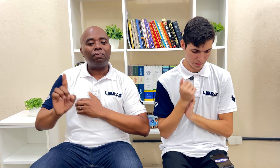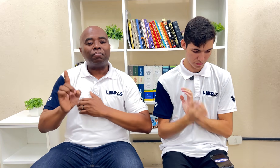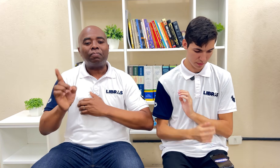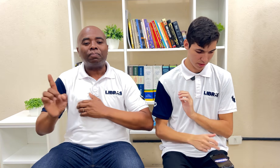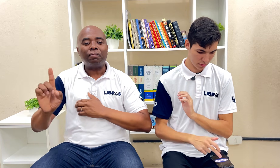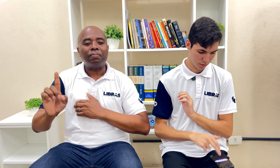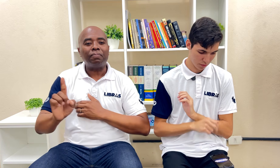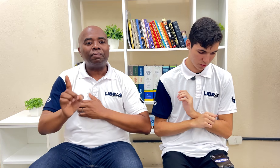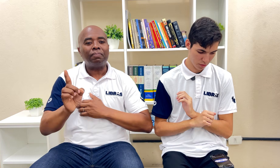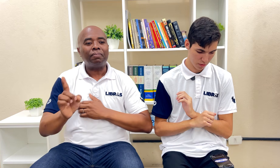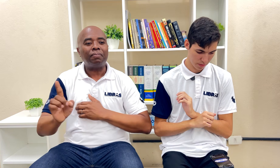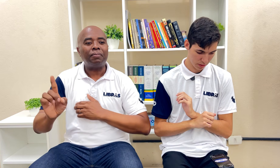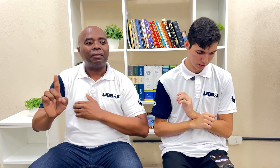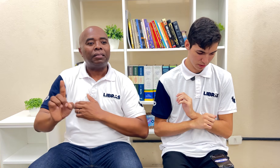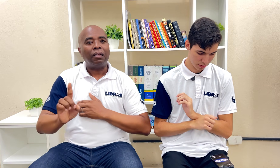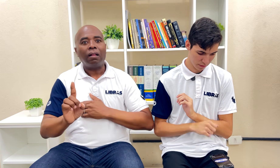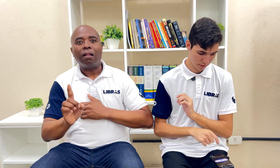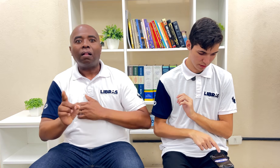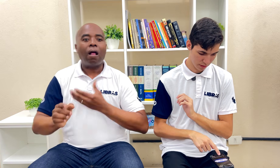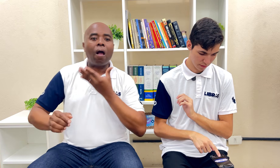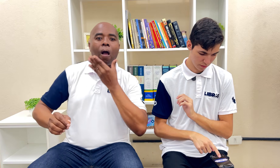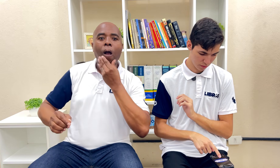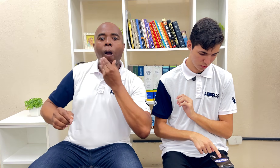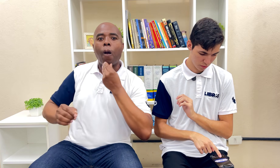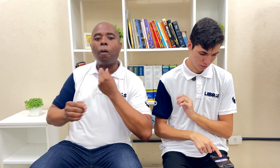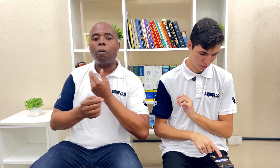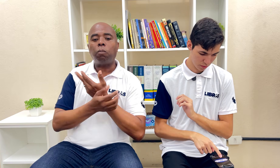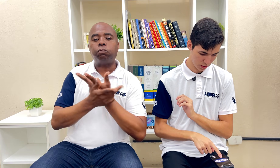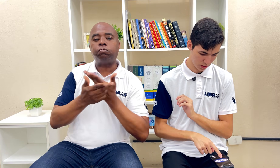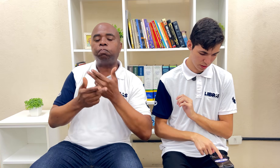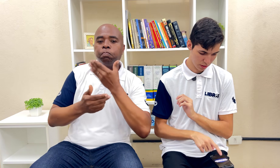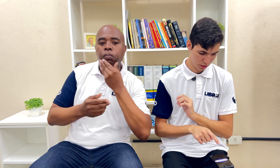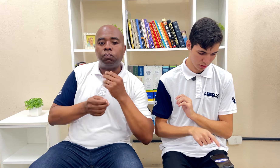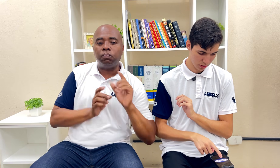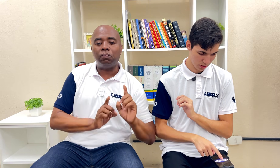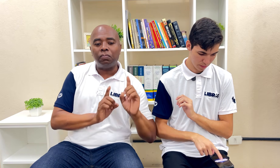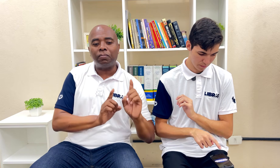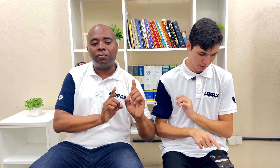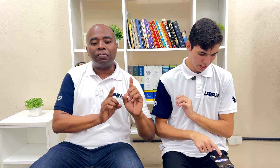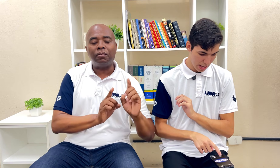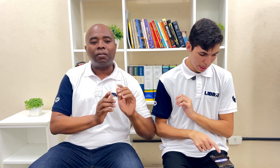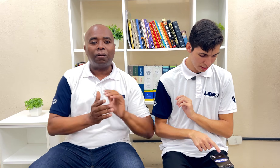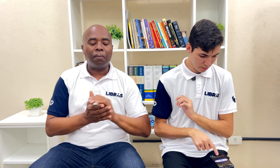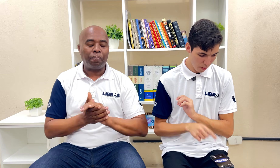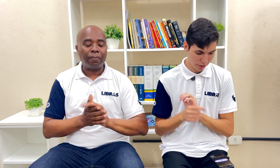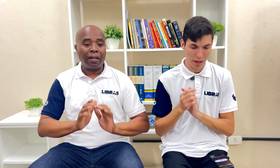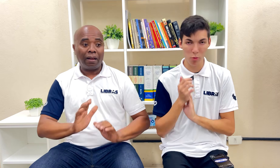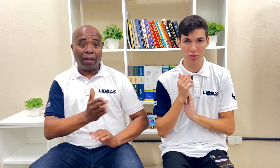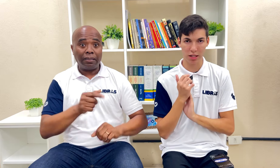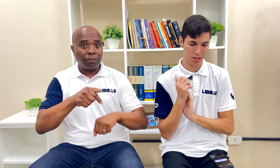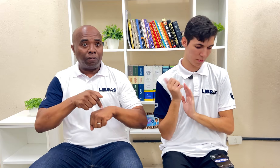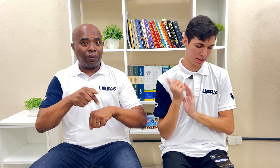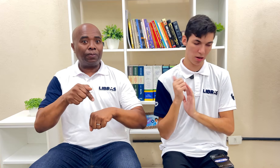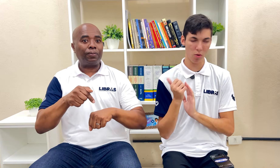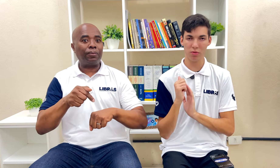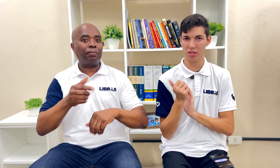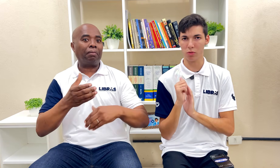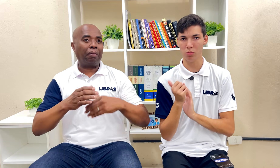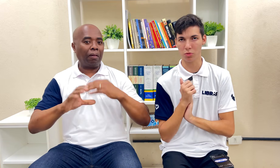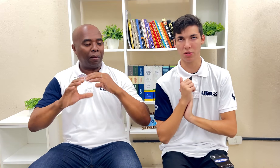E alguns homens que lavavam suas redes. Nesse momento da música, já se passaram 11 segundos,